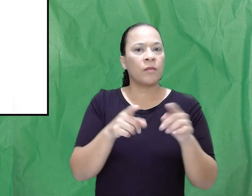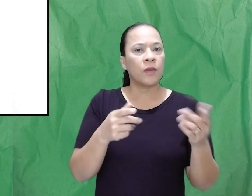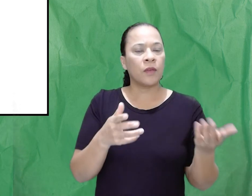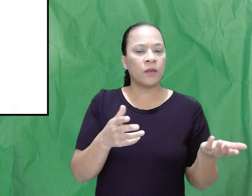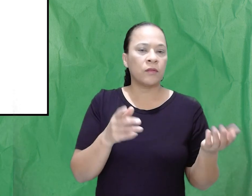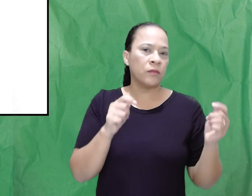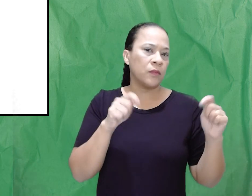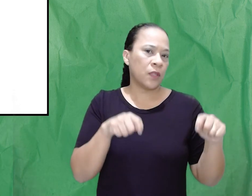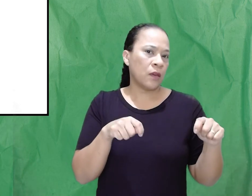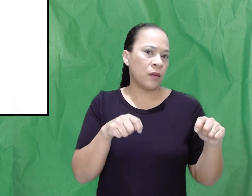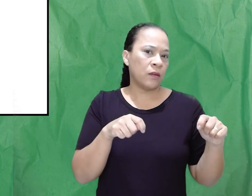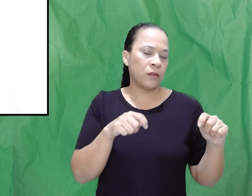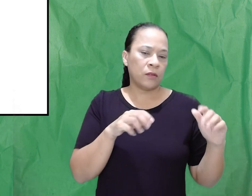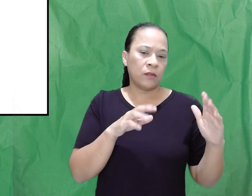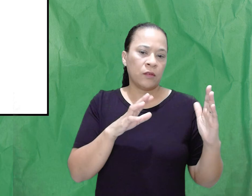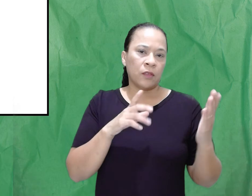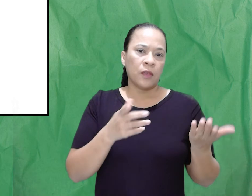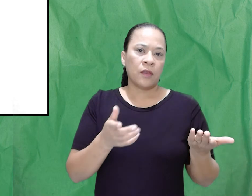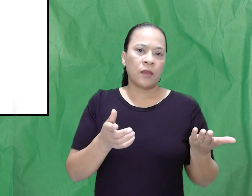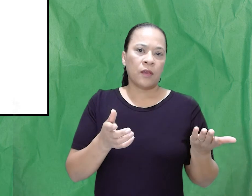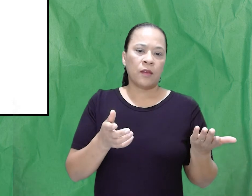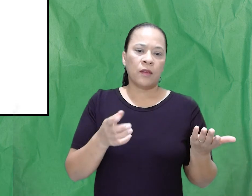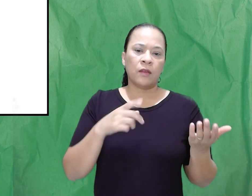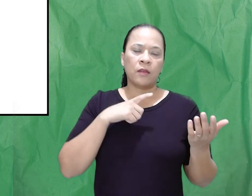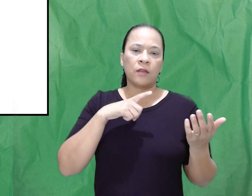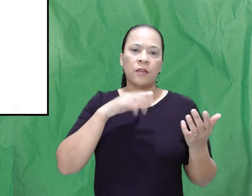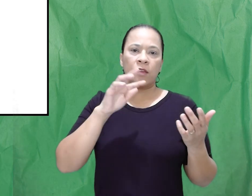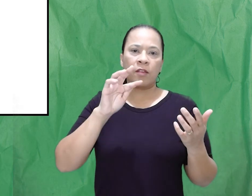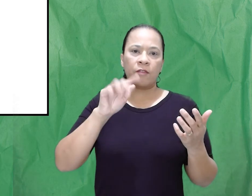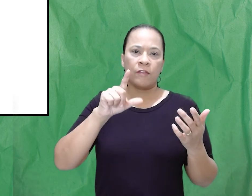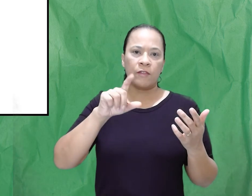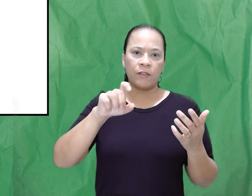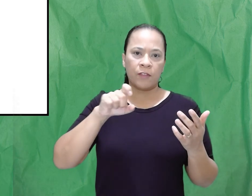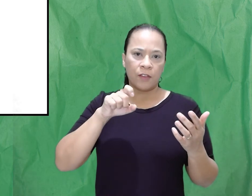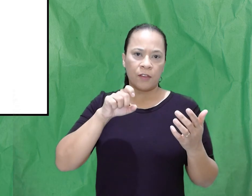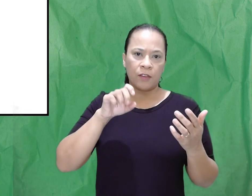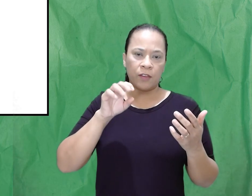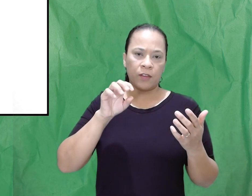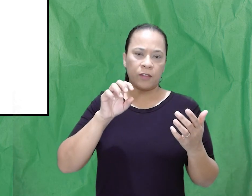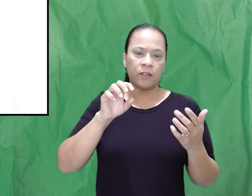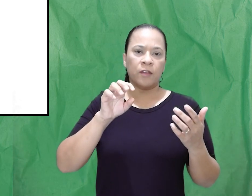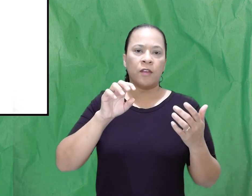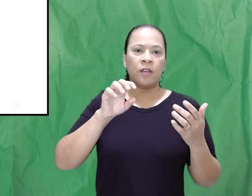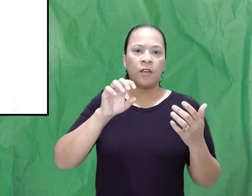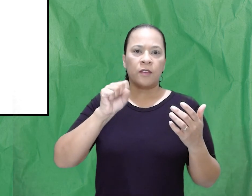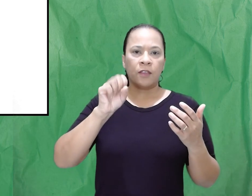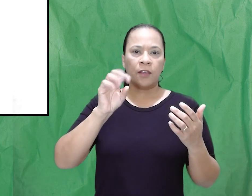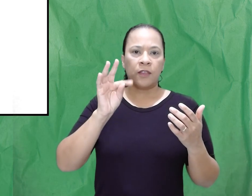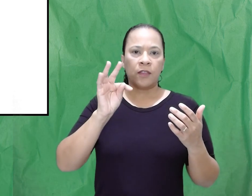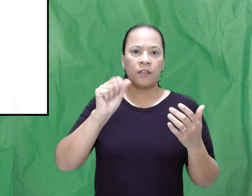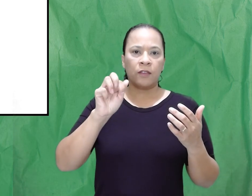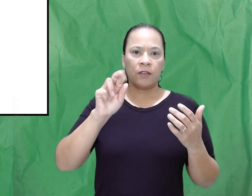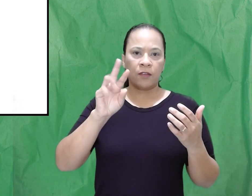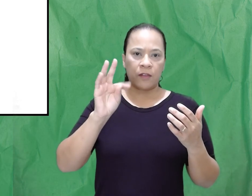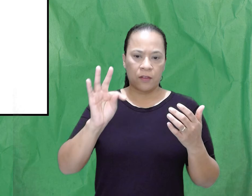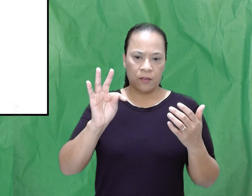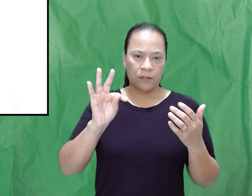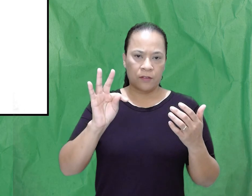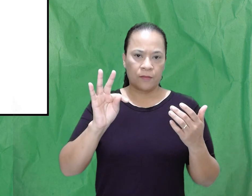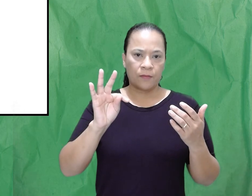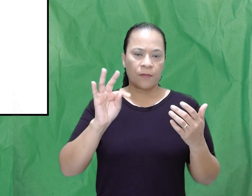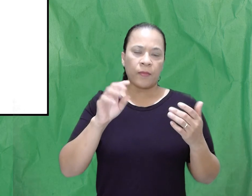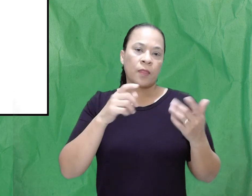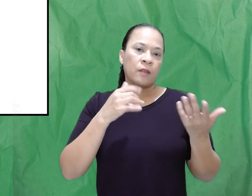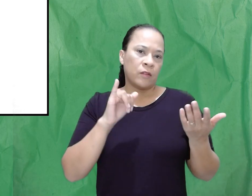Eu posso seria aqui flex start também, né? Se eu quero iniciar